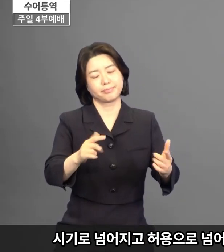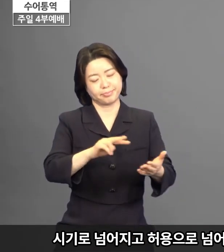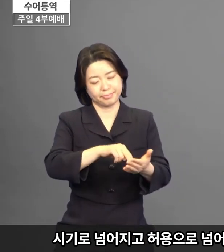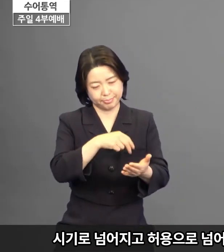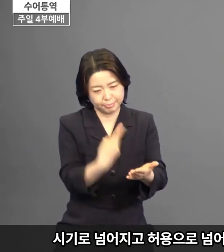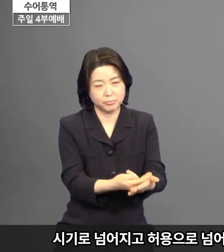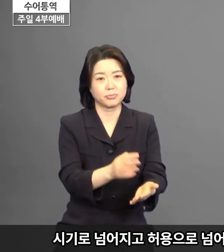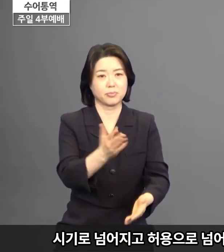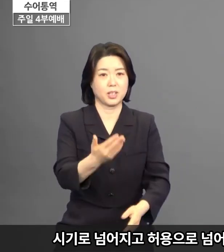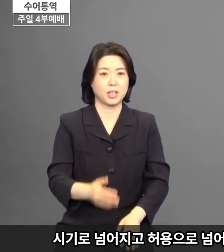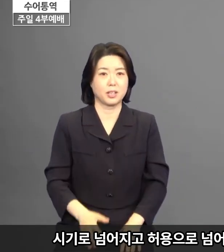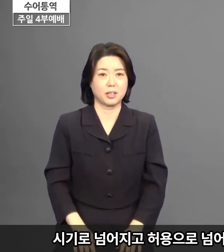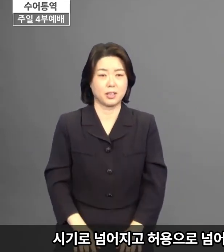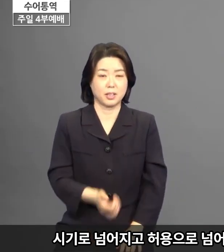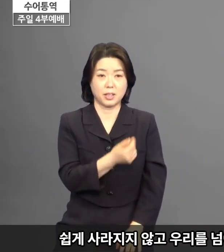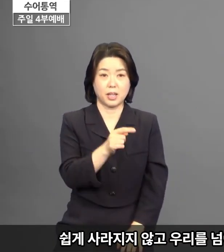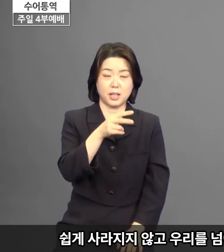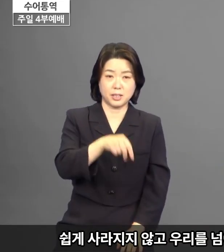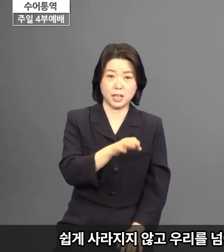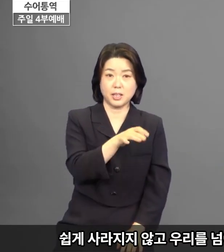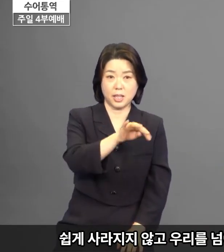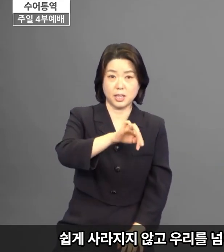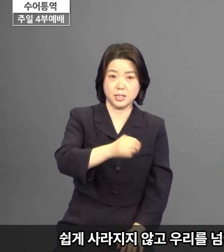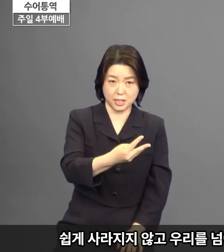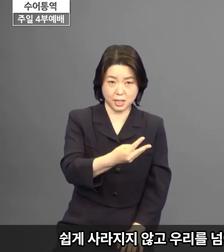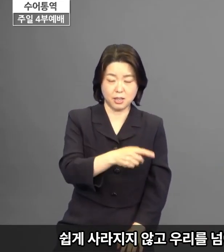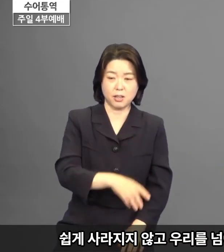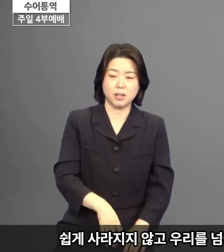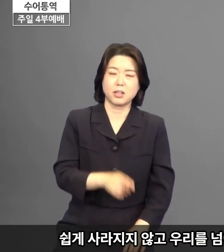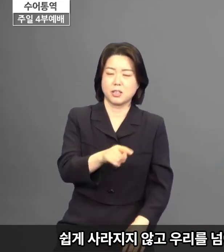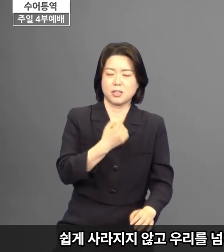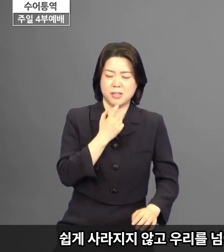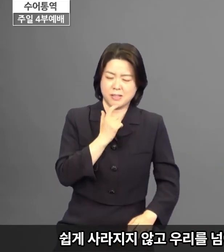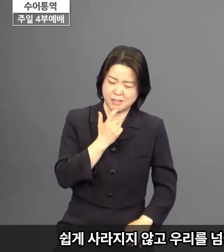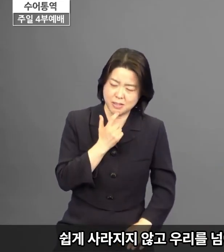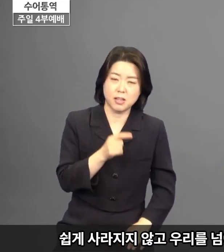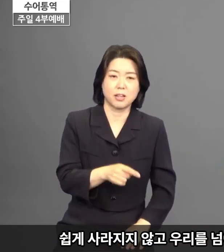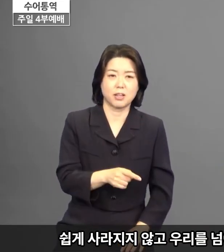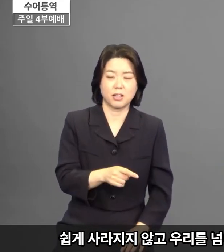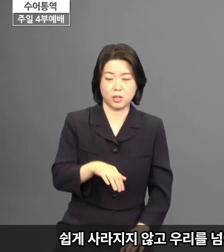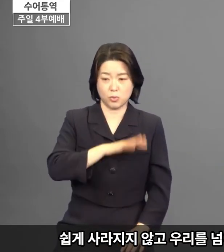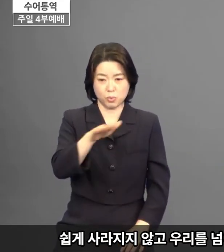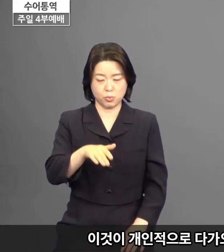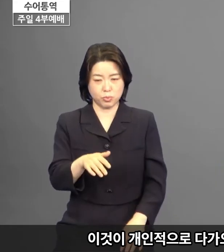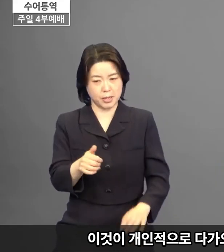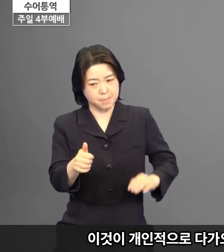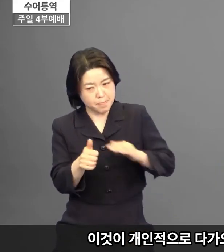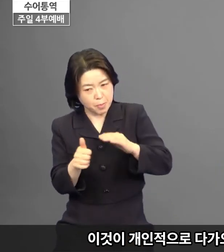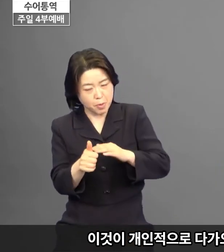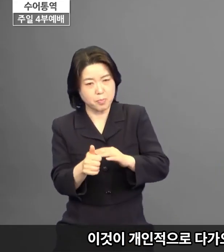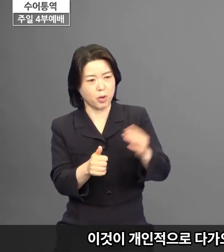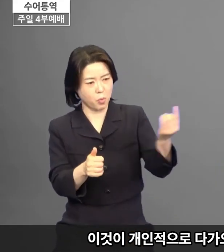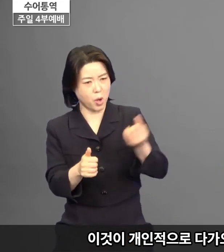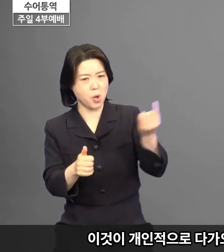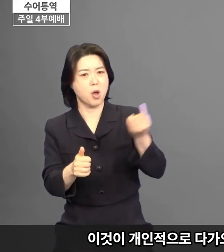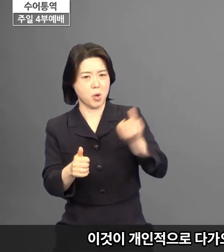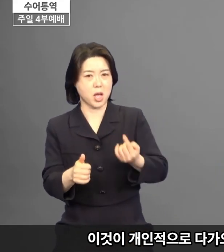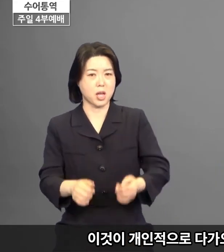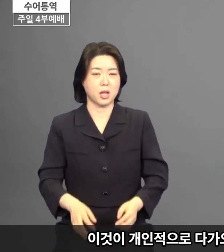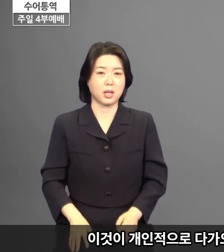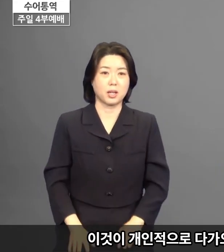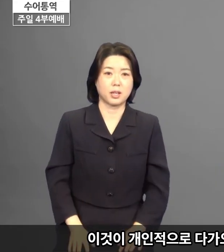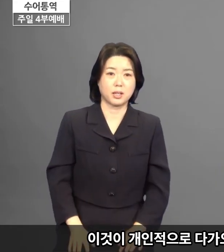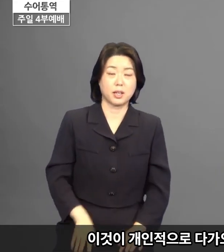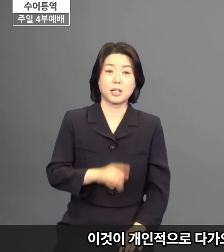하닷에서 이렇게 끈질기게 쉽게 사라지지 않고 우리를 넘어뜨려고 다가온다는 것입니다. 자, 이것이 이제 개인적으로 다가오는